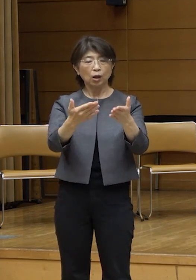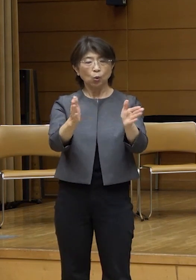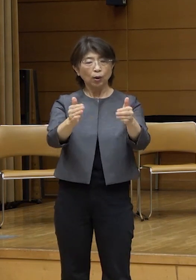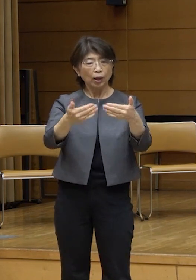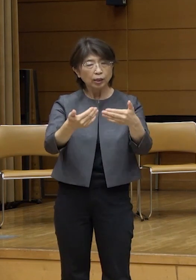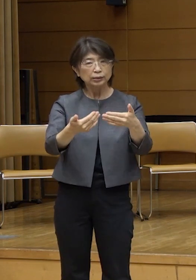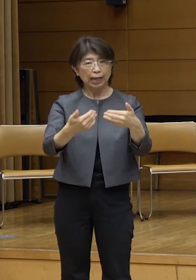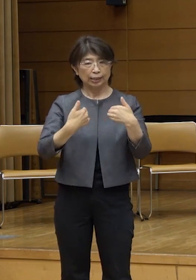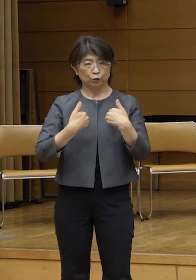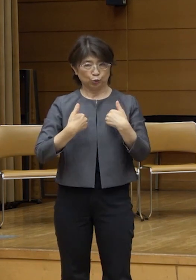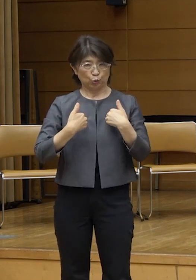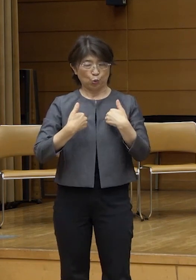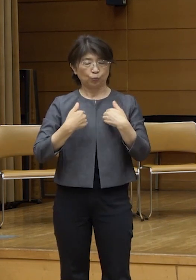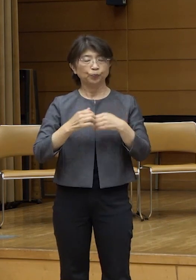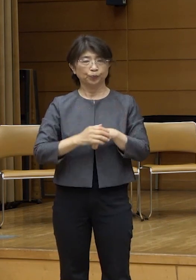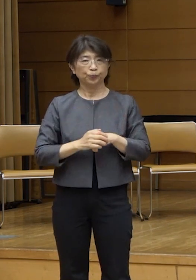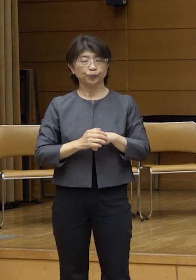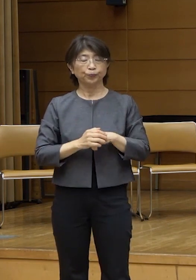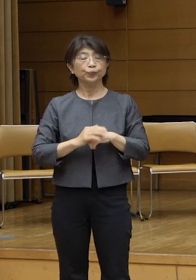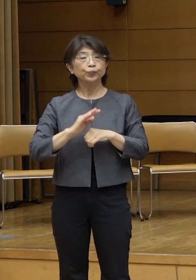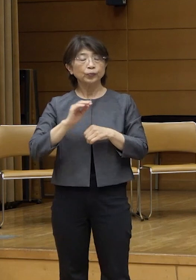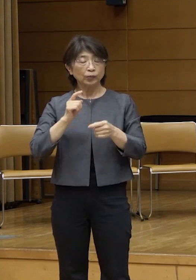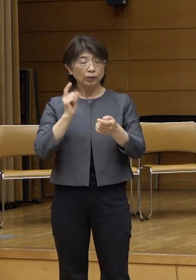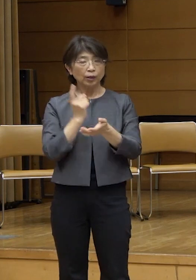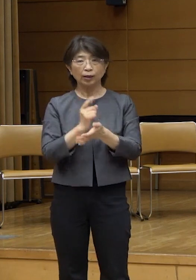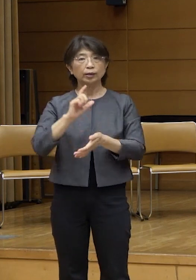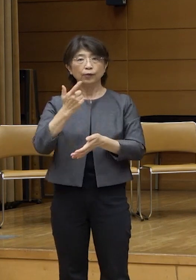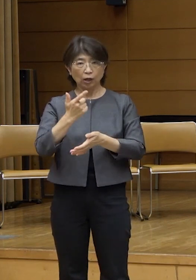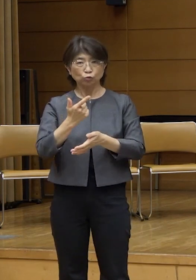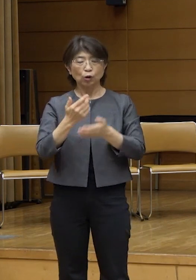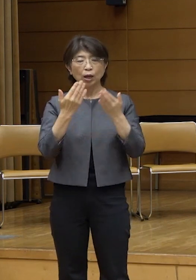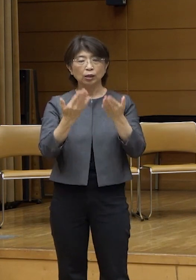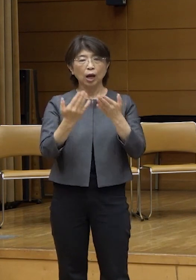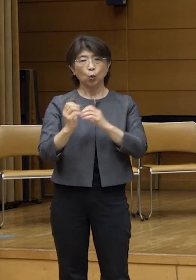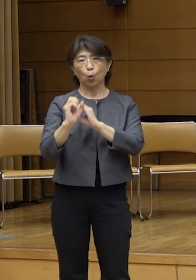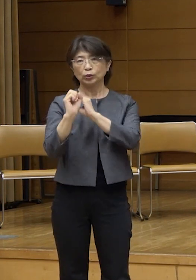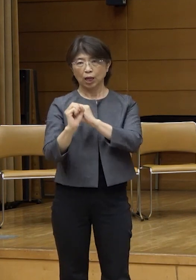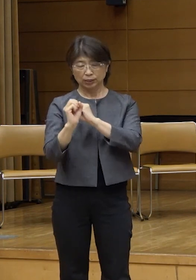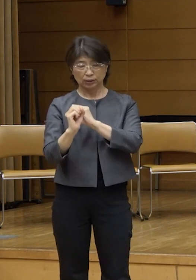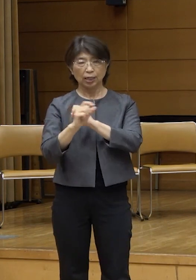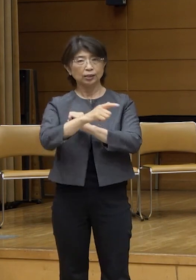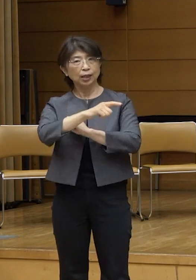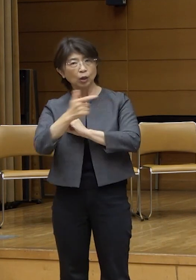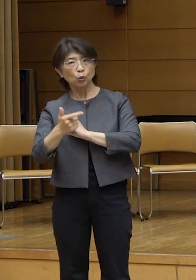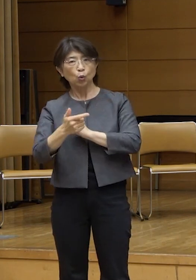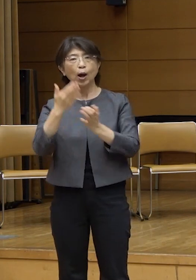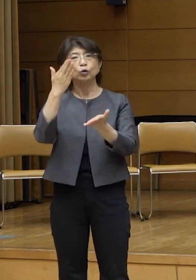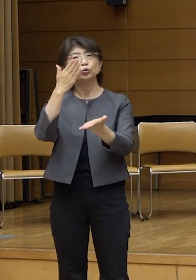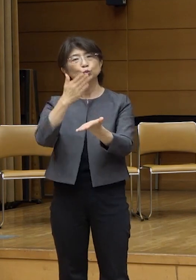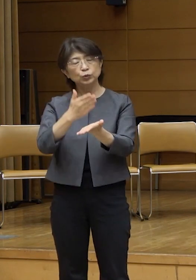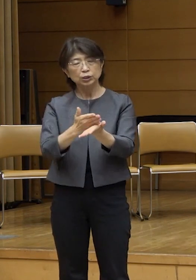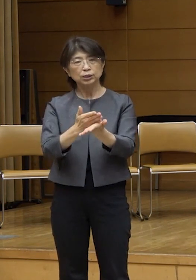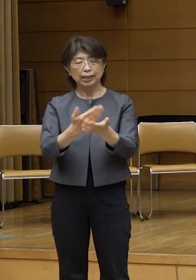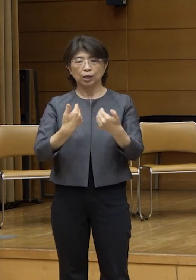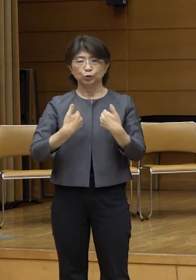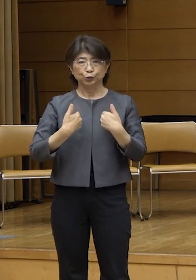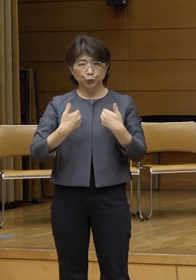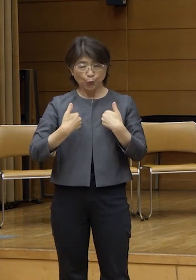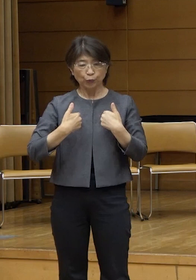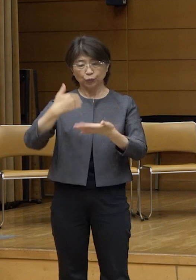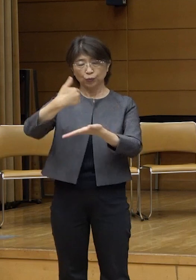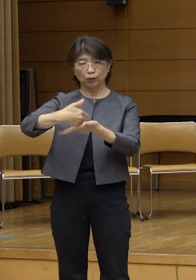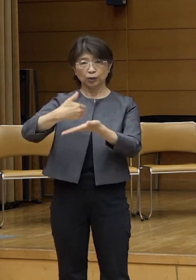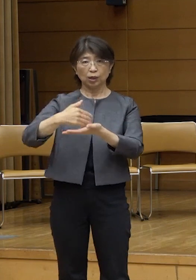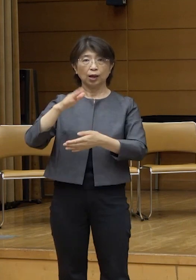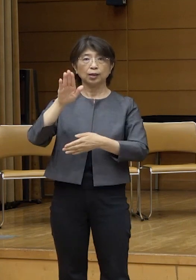を理由に、例えば体育祭や文化祭をやめるとか、そういった状況にはないであろうといったお話がございました。